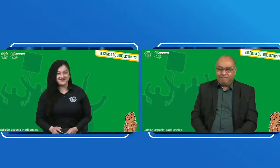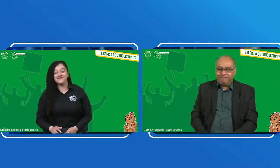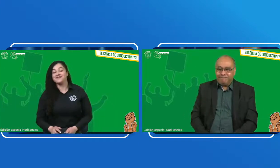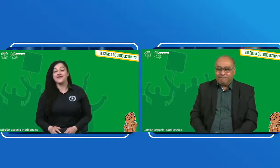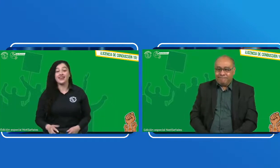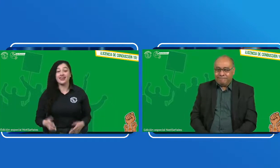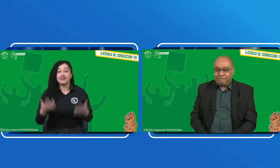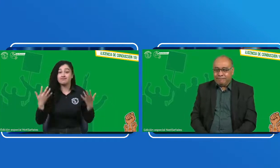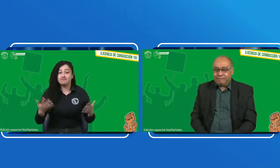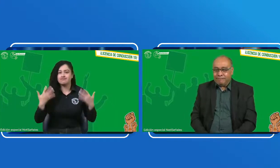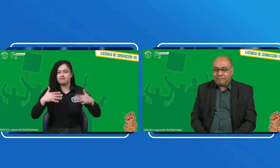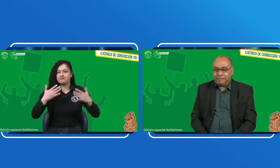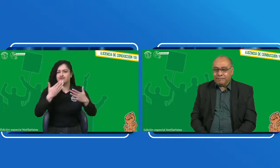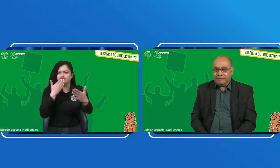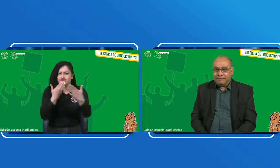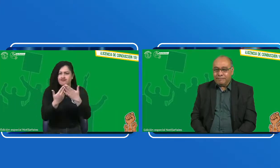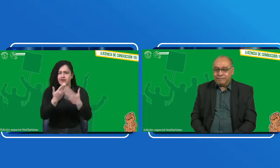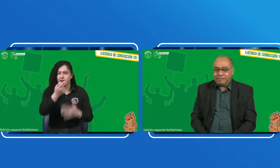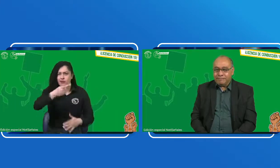Hasta luego, Paula.